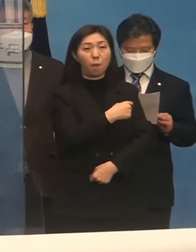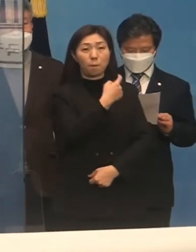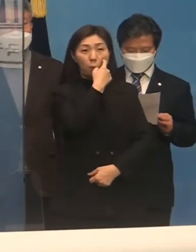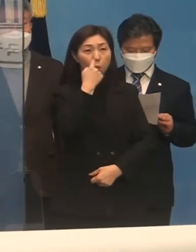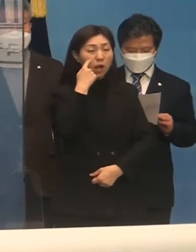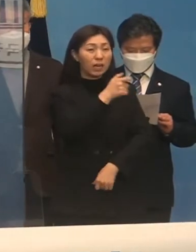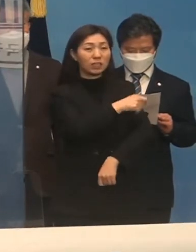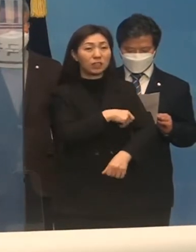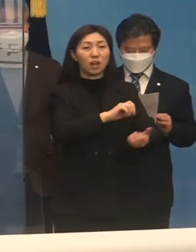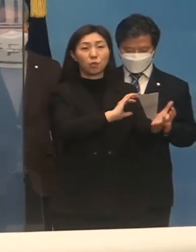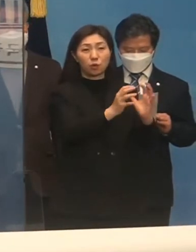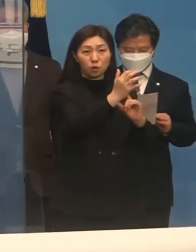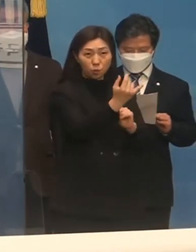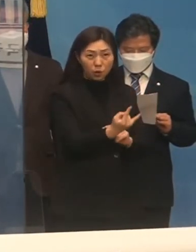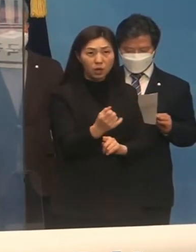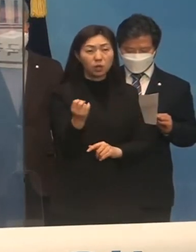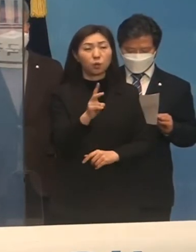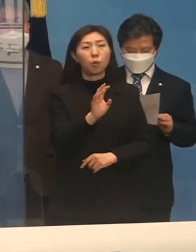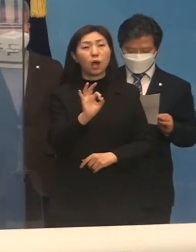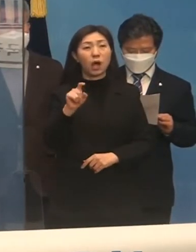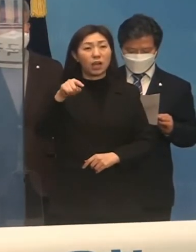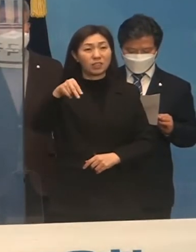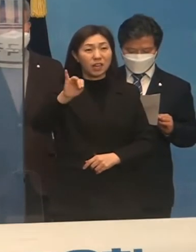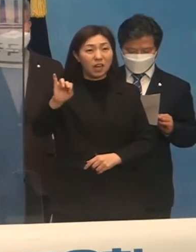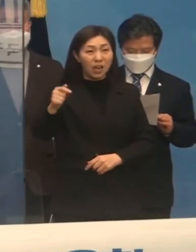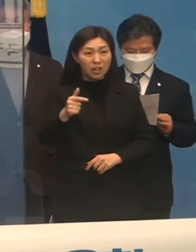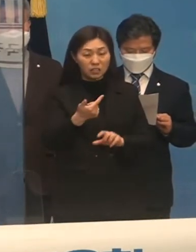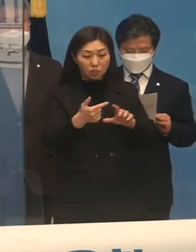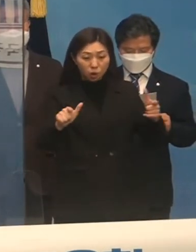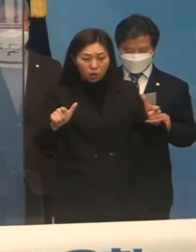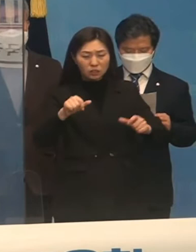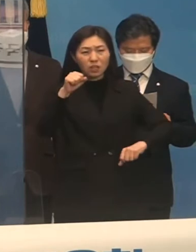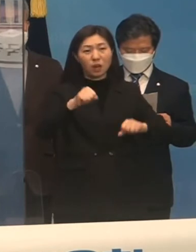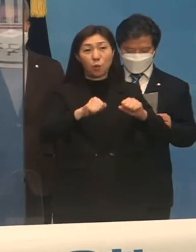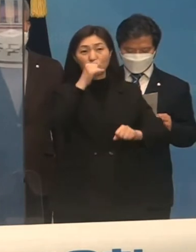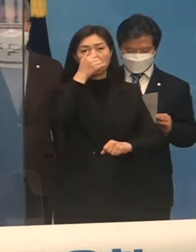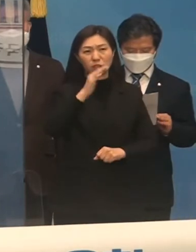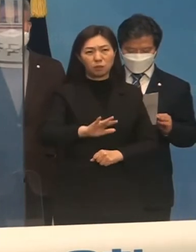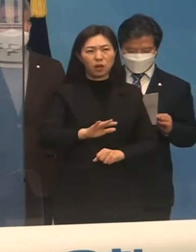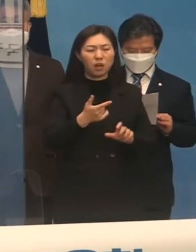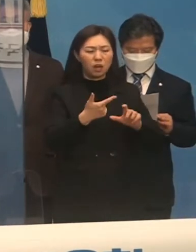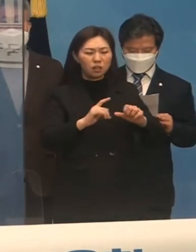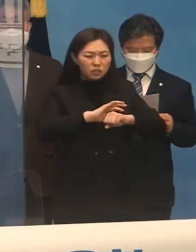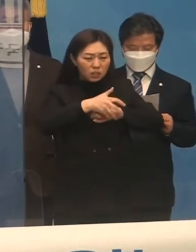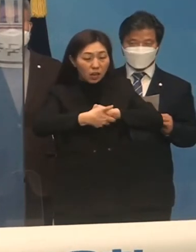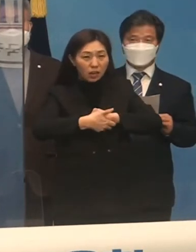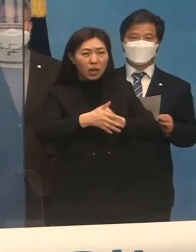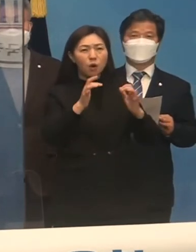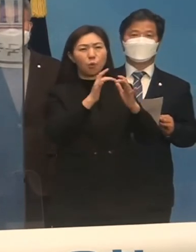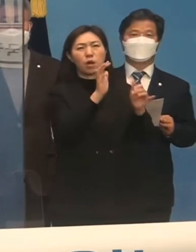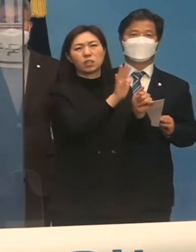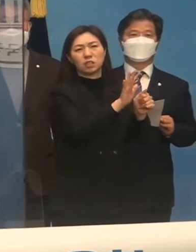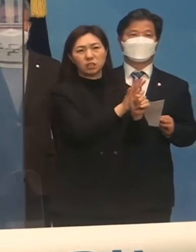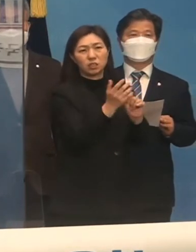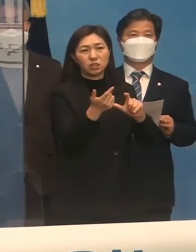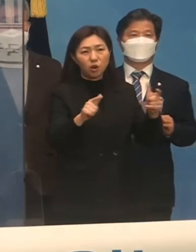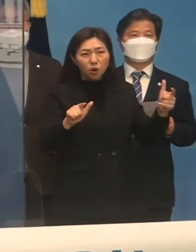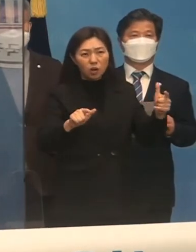세계 곳곳에서 지지성명과 기자회견, 시위, 온라인 캠페인 등이 진행됐습니다.